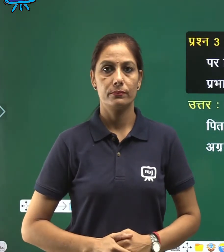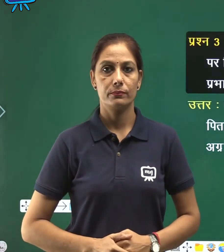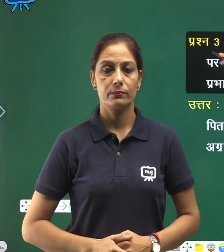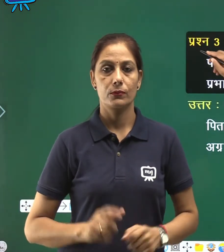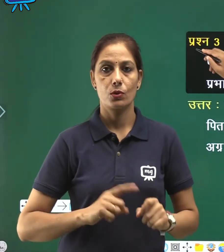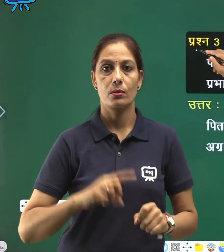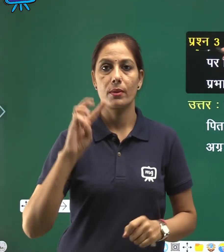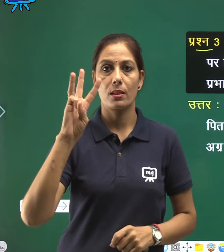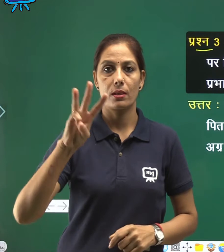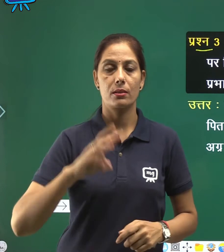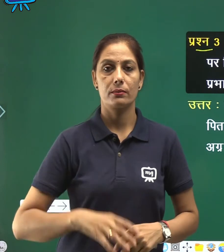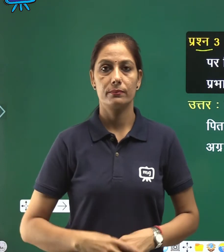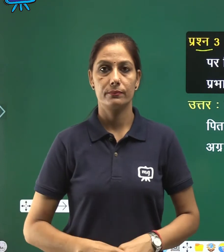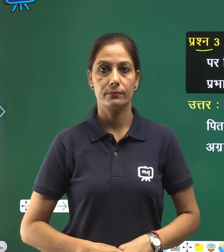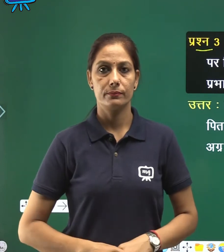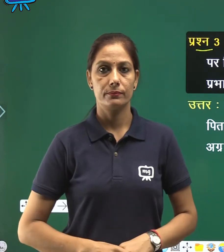प्रश्न 3,